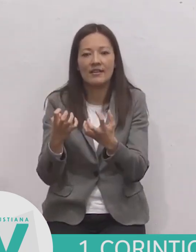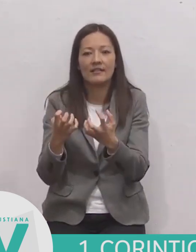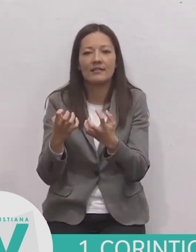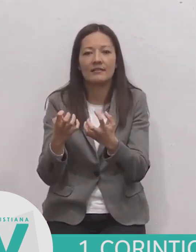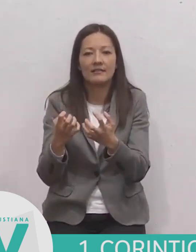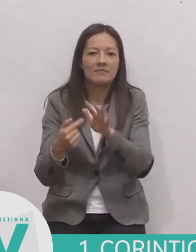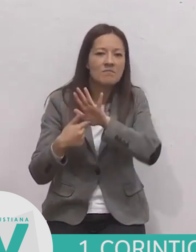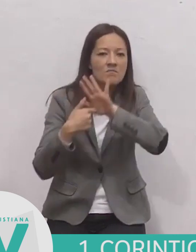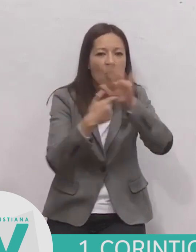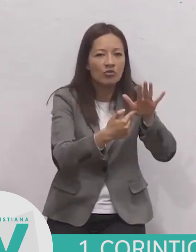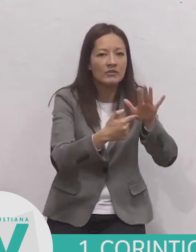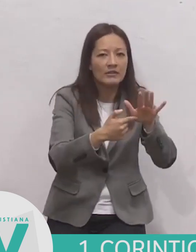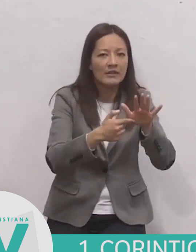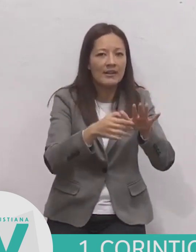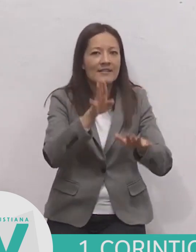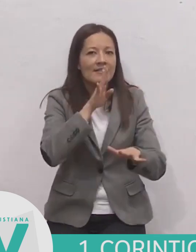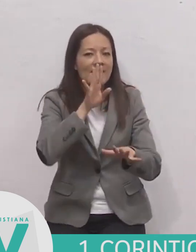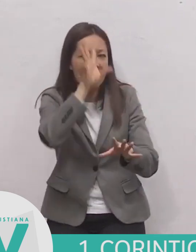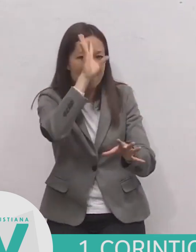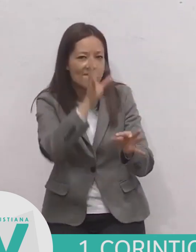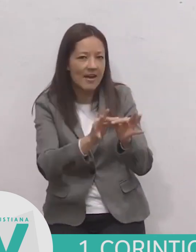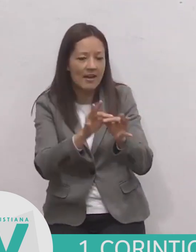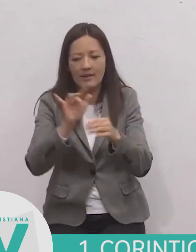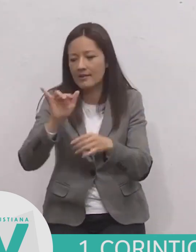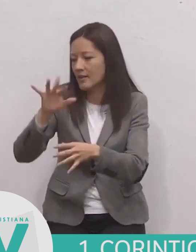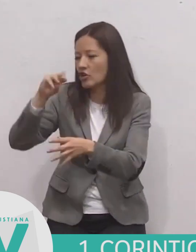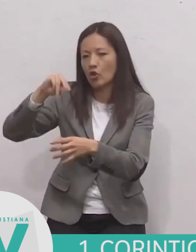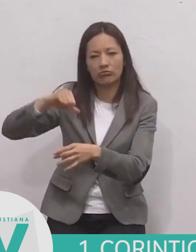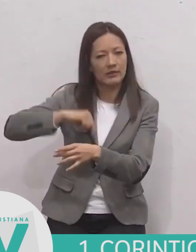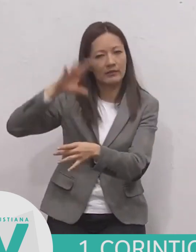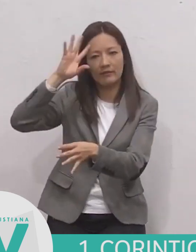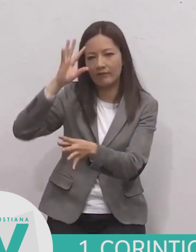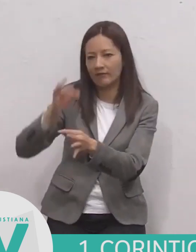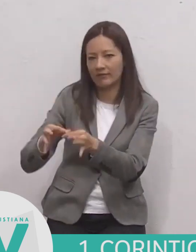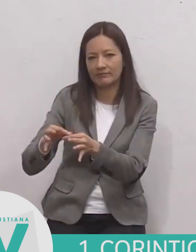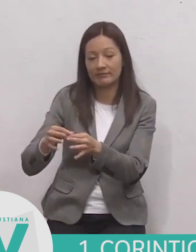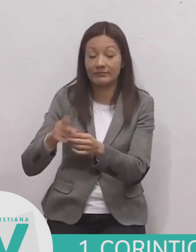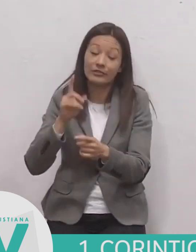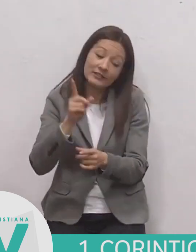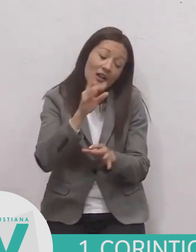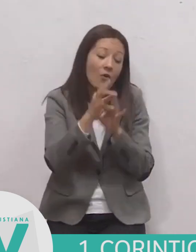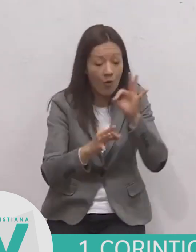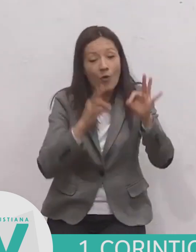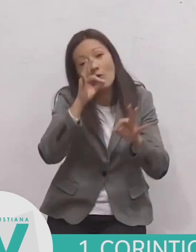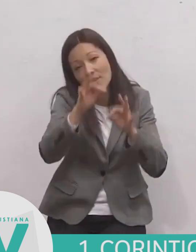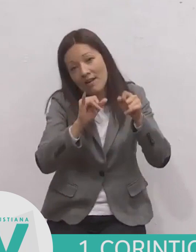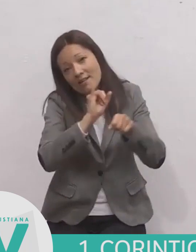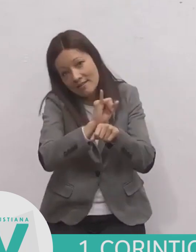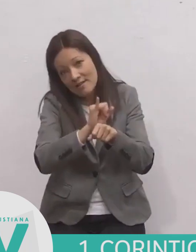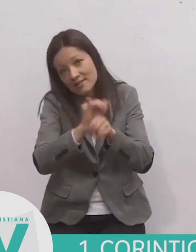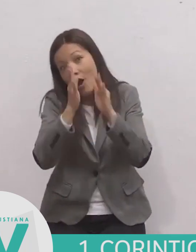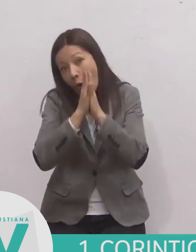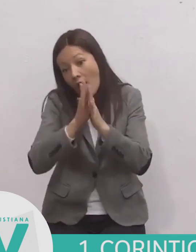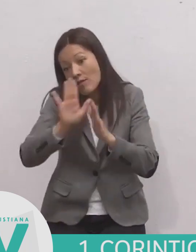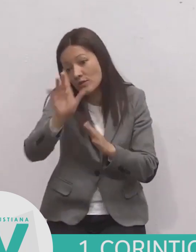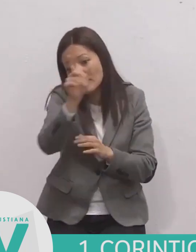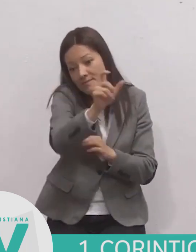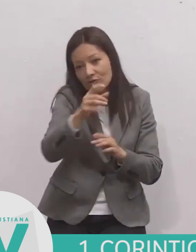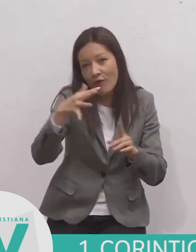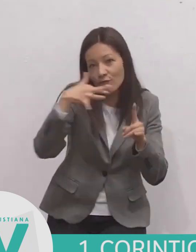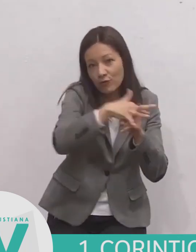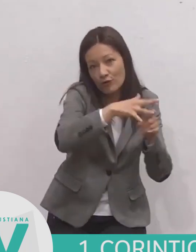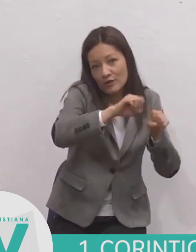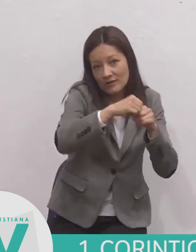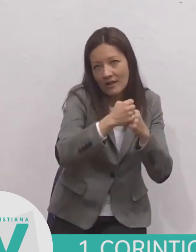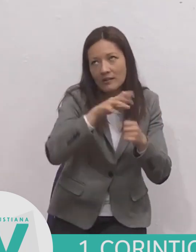para mostrar quién realmente tiene la fe. Y bueno, uno tiene que pues, cuidar un poco la iglesia y orar por ellos también. Clamar